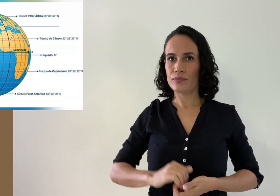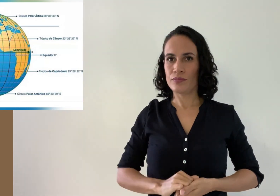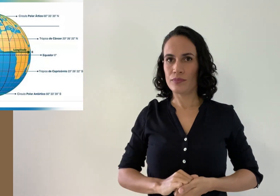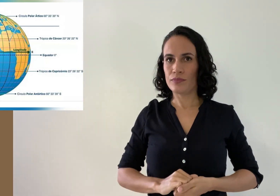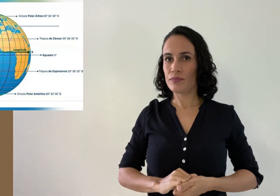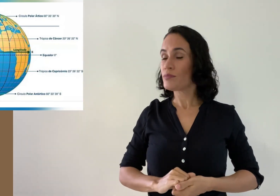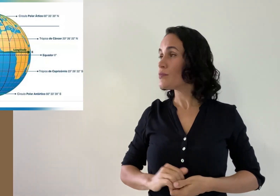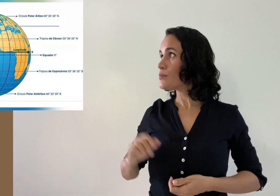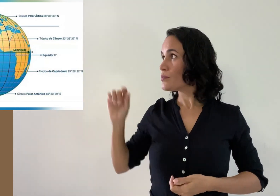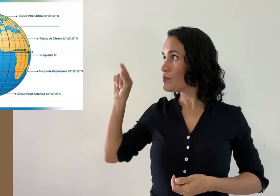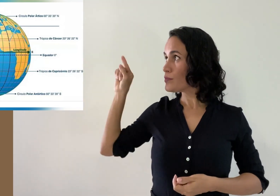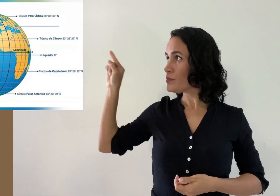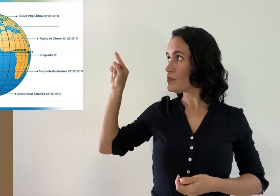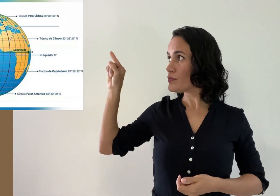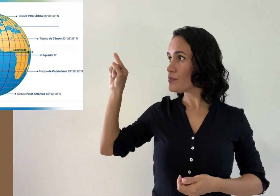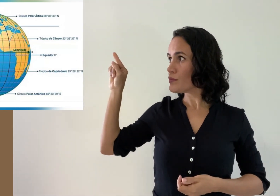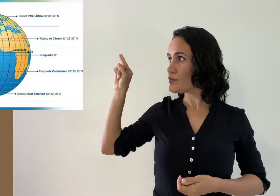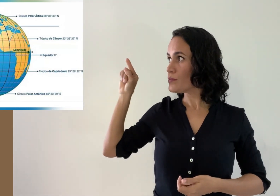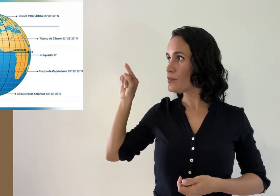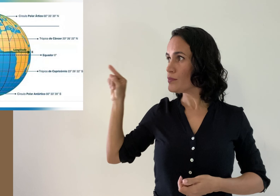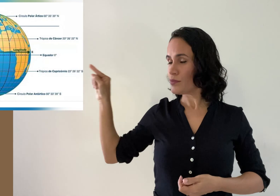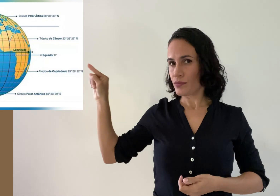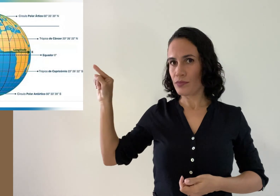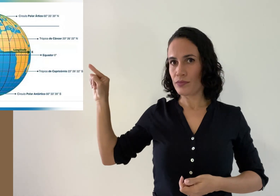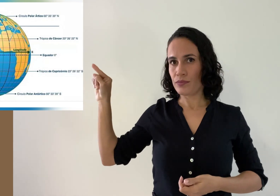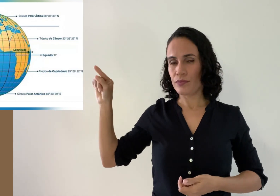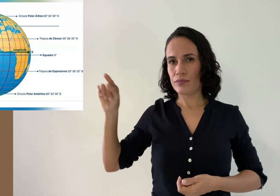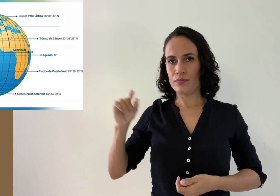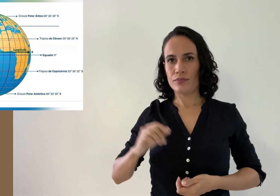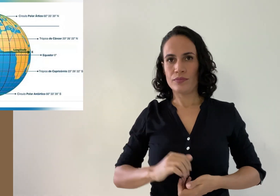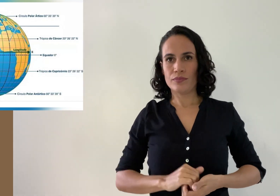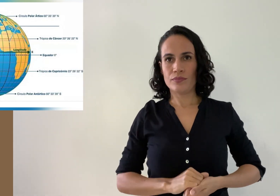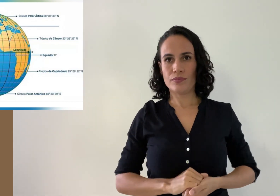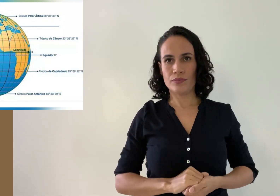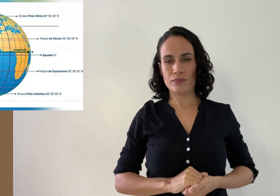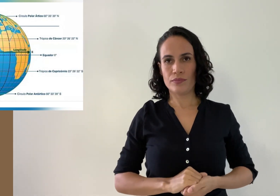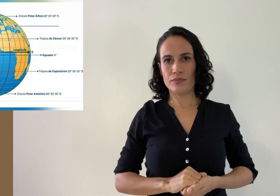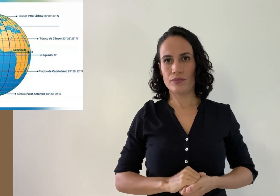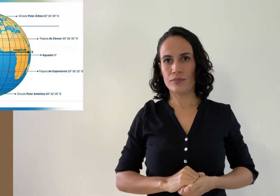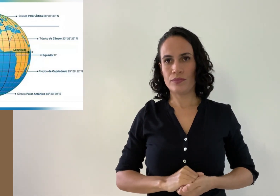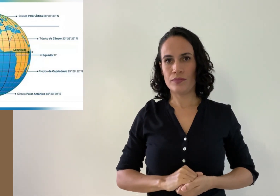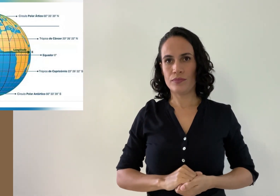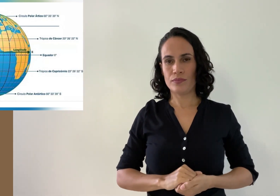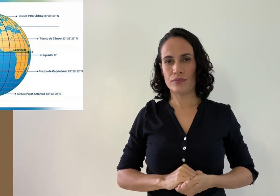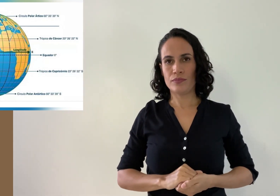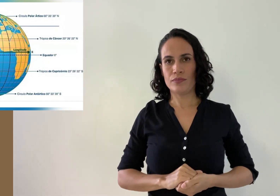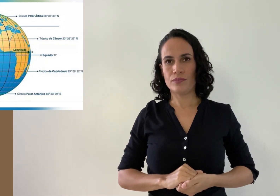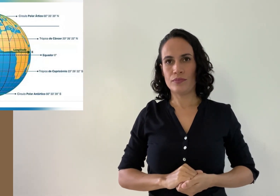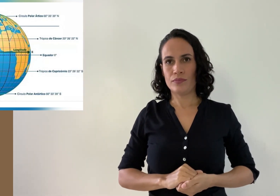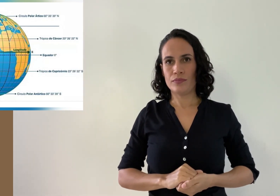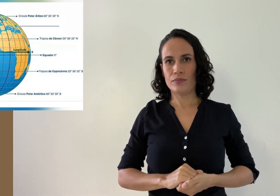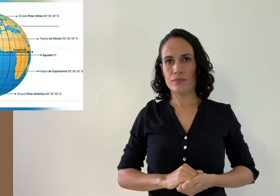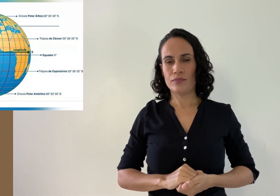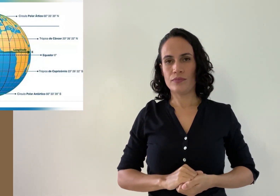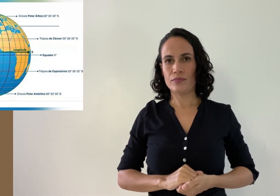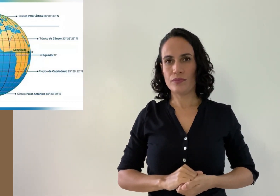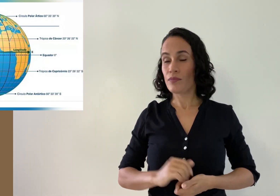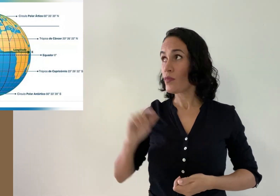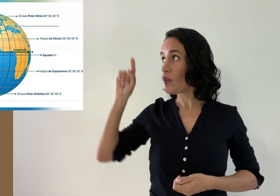o Trópico de Capricórnio e o Círculo Polar Antártico, a zona temperada do sul, subtropical, ok? Essas áreas são áreas